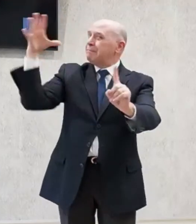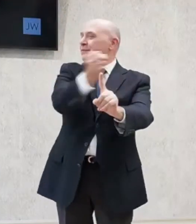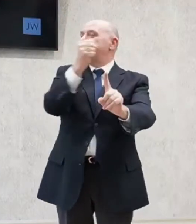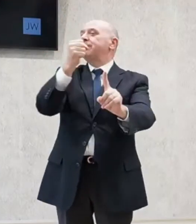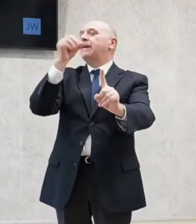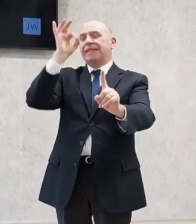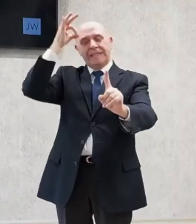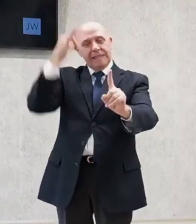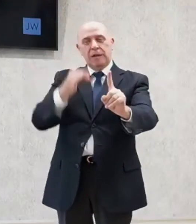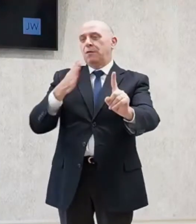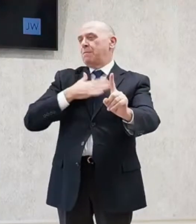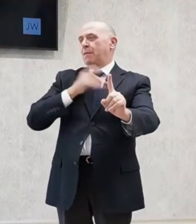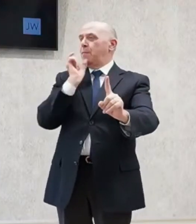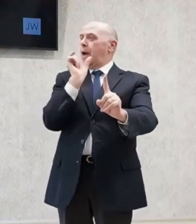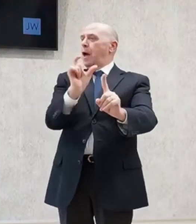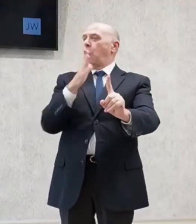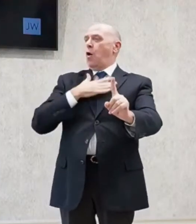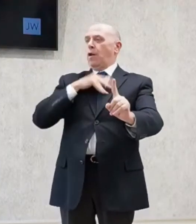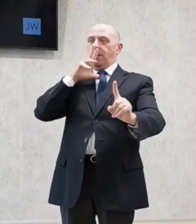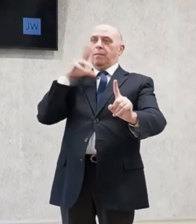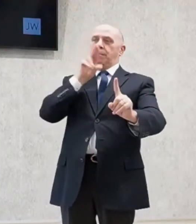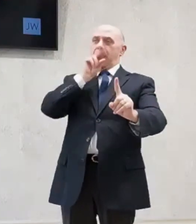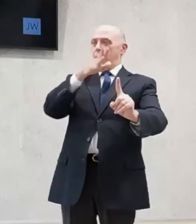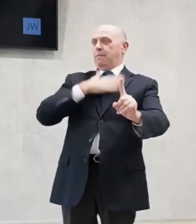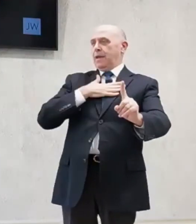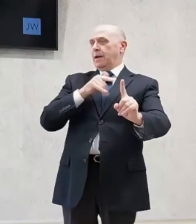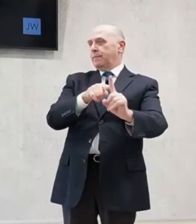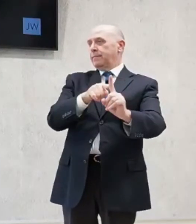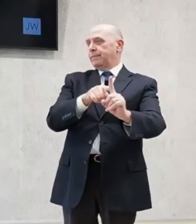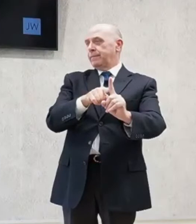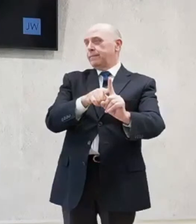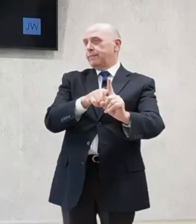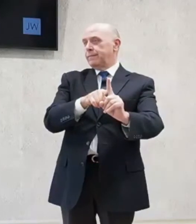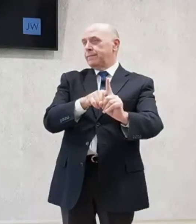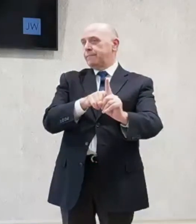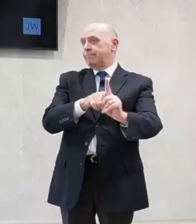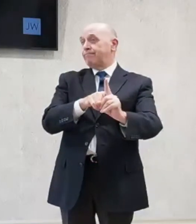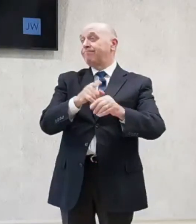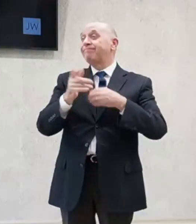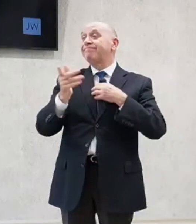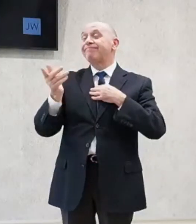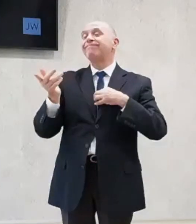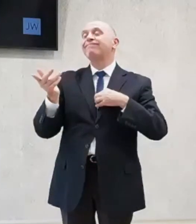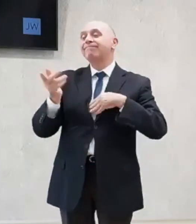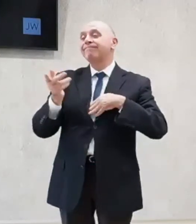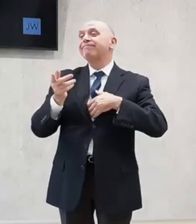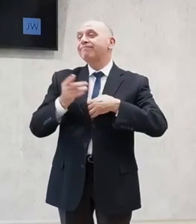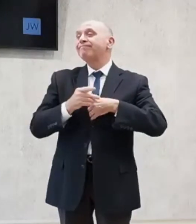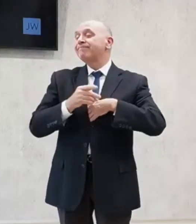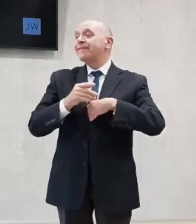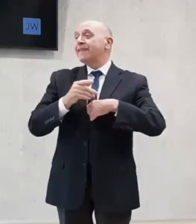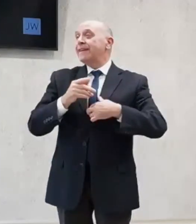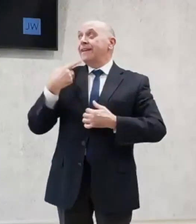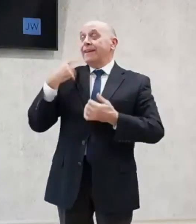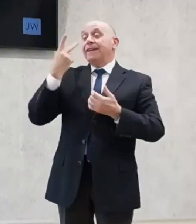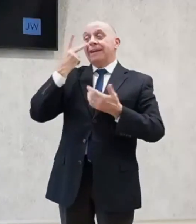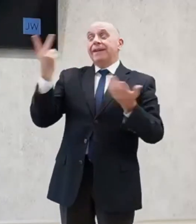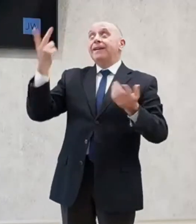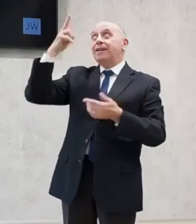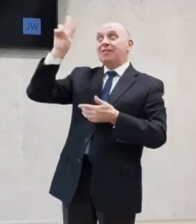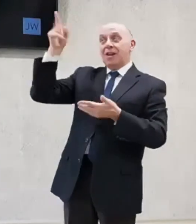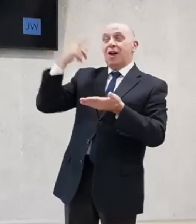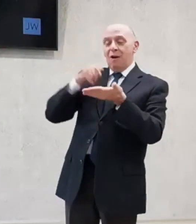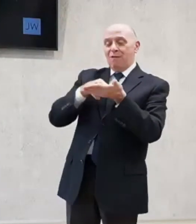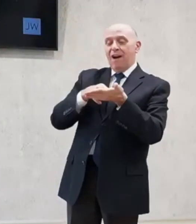mandata è bello nel profondo questo versetto perché se ci pensiamo bene qui viene un pochino indicato quello che